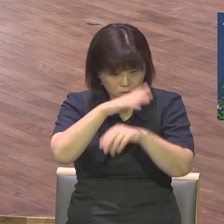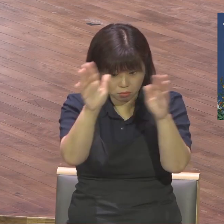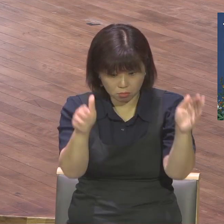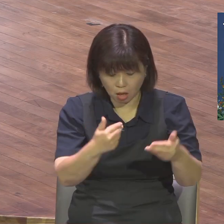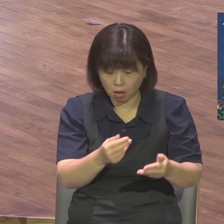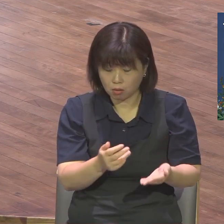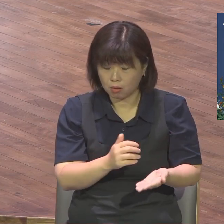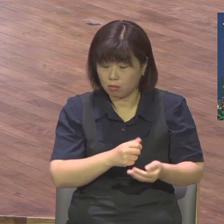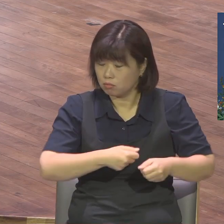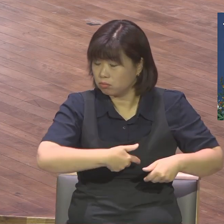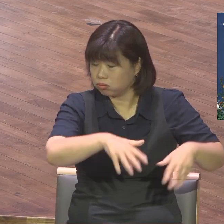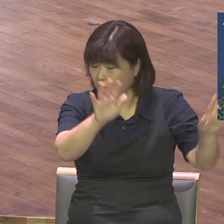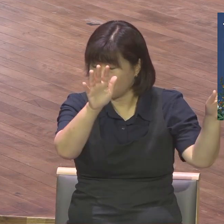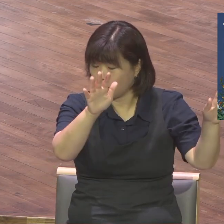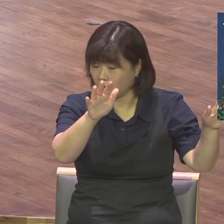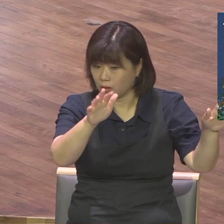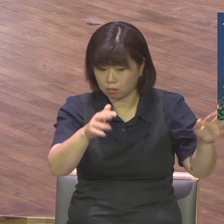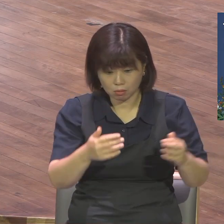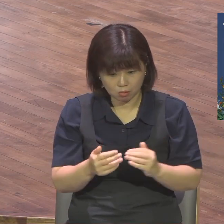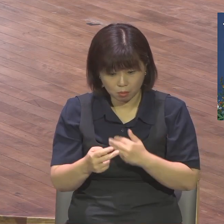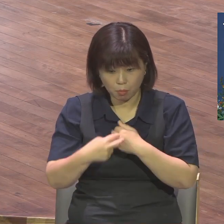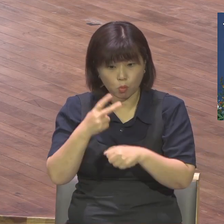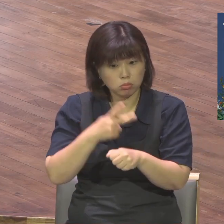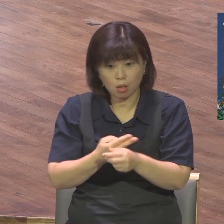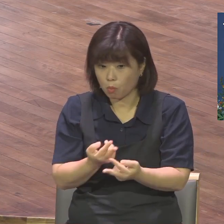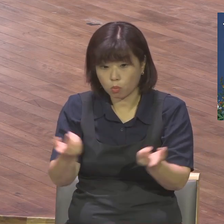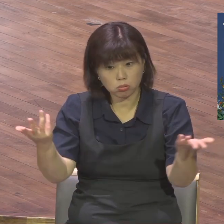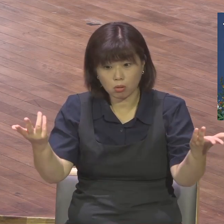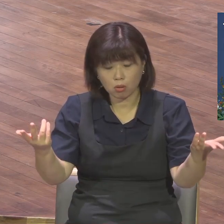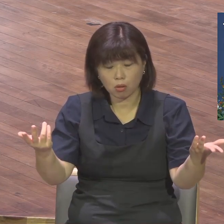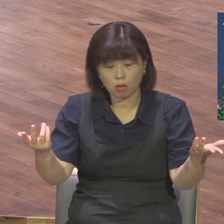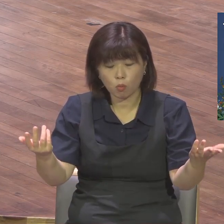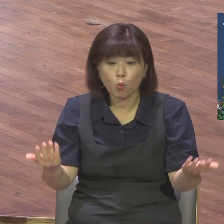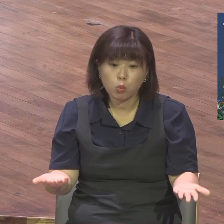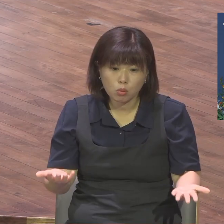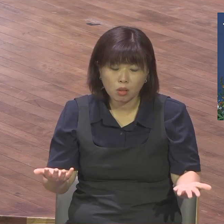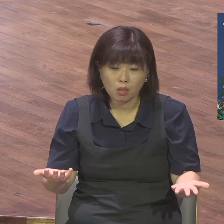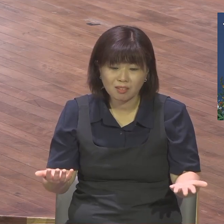돌아가. 상황이 안 돼.